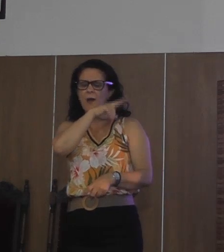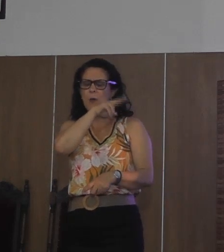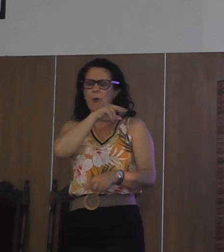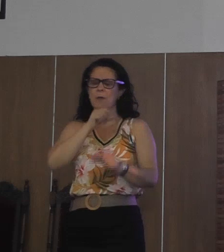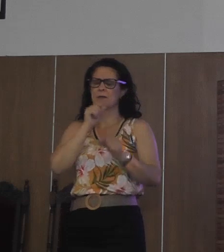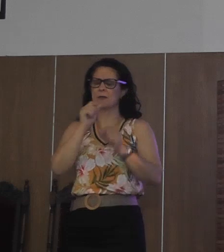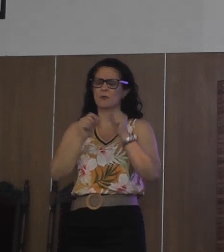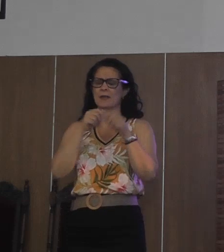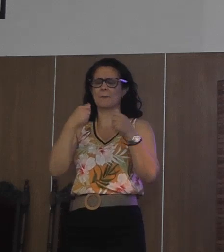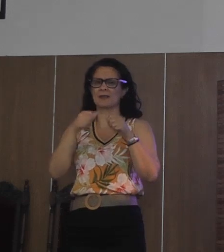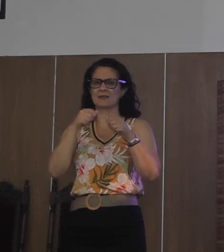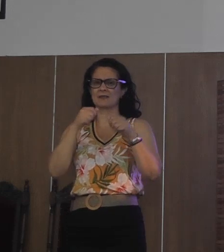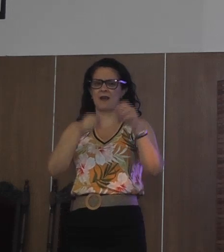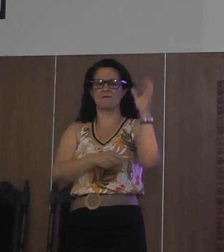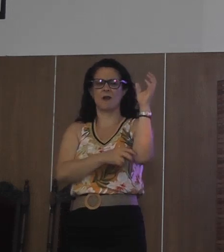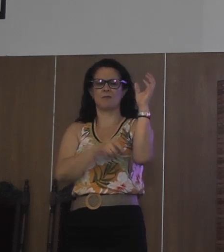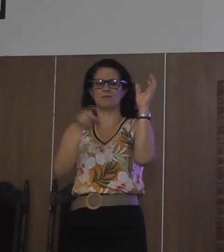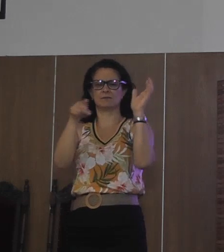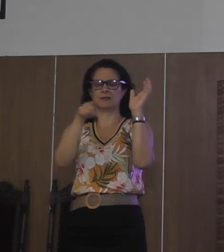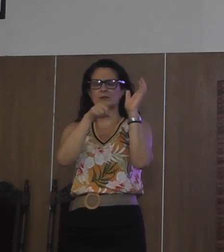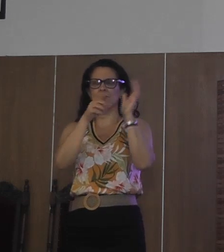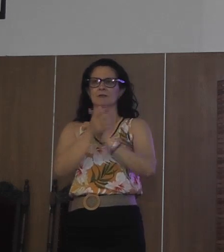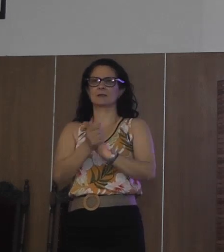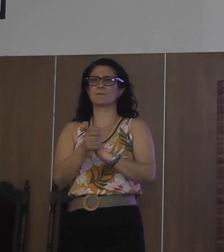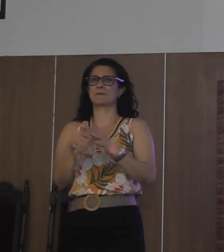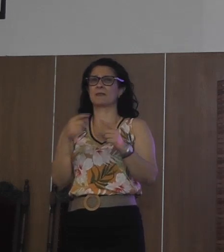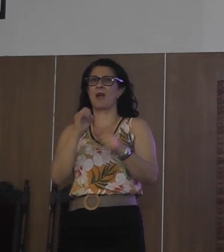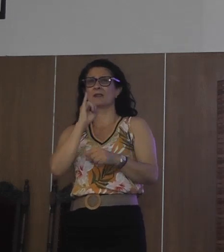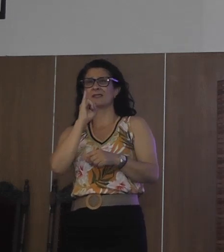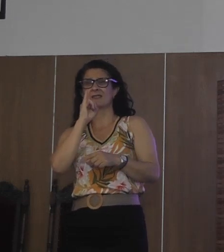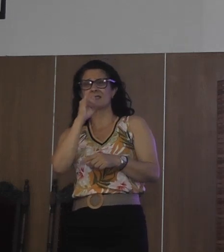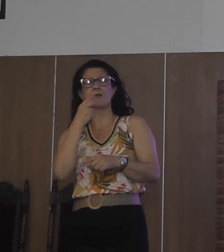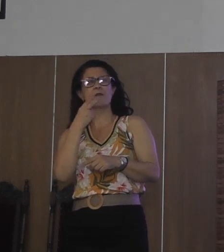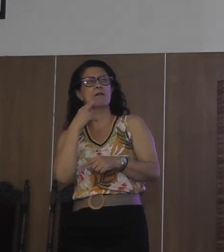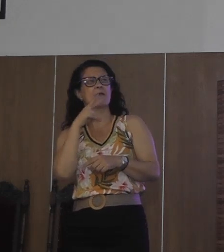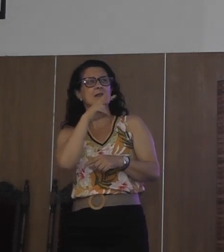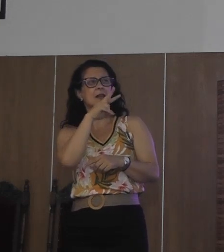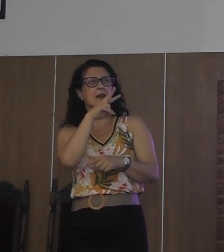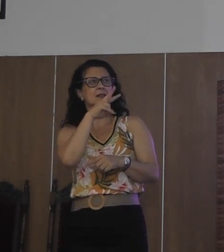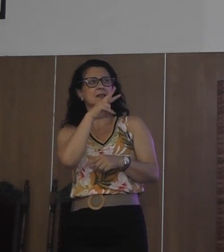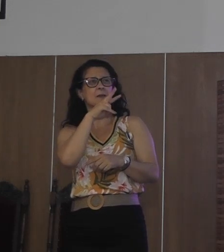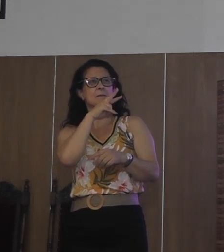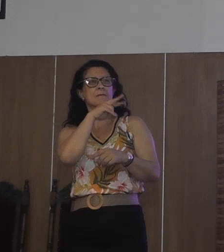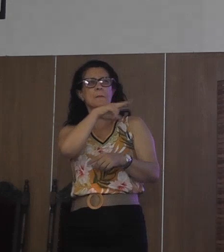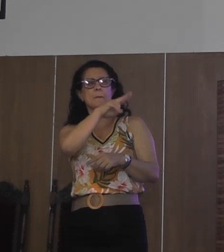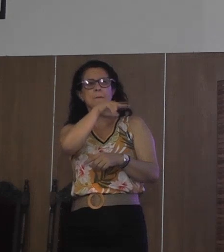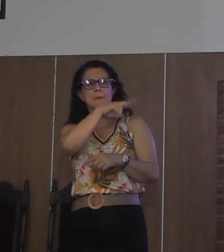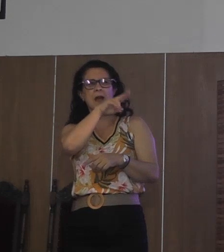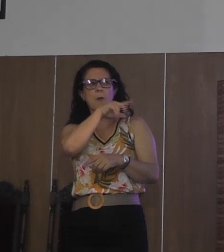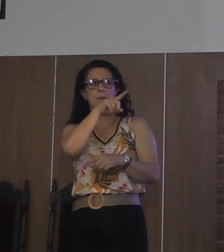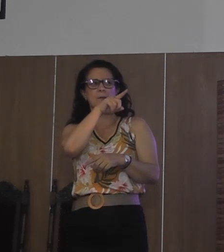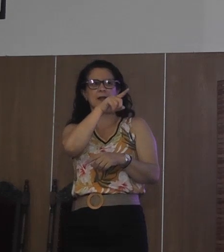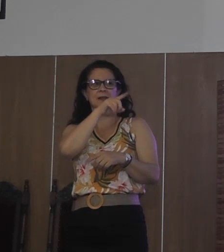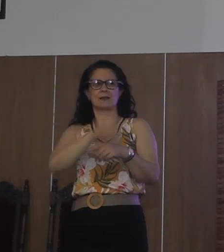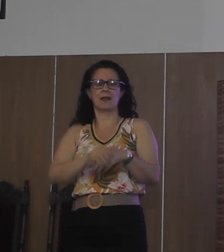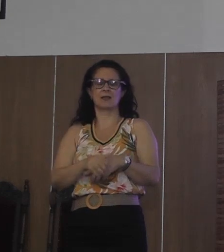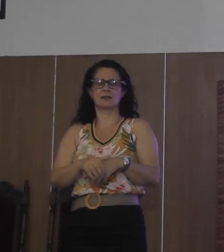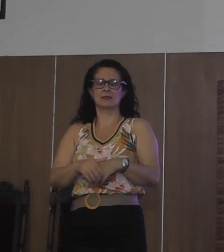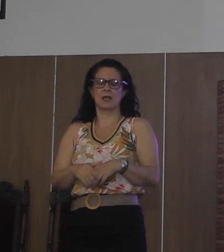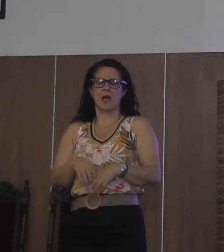veneno. A própria palavra de Deus vai dizer depois: assim como a serpente foi levantada no